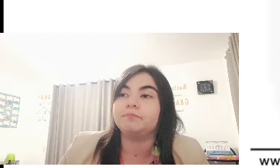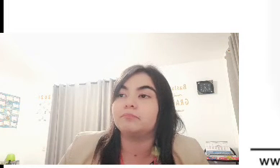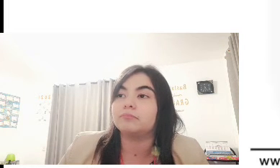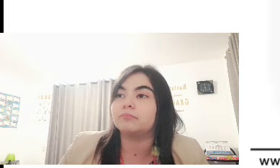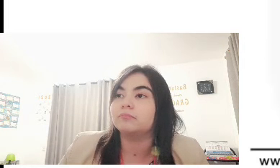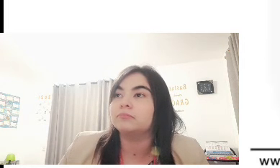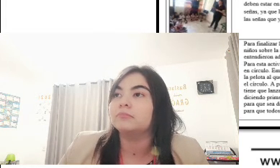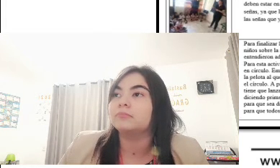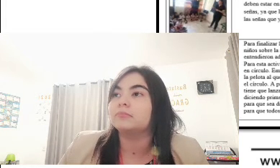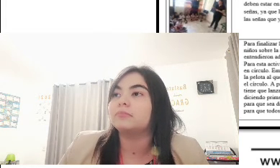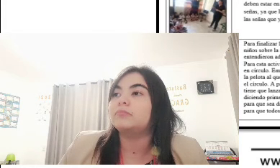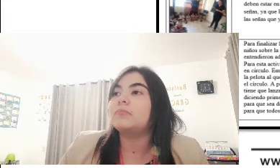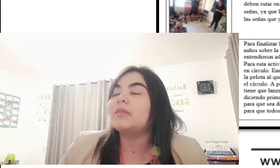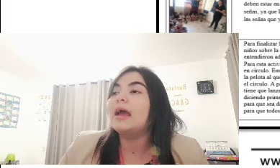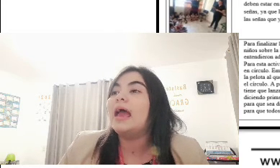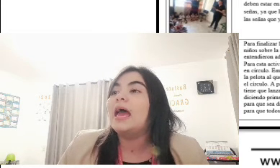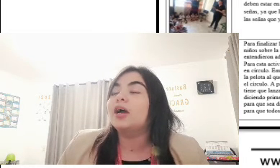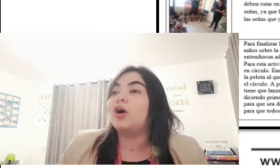colombiana.